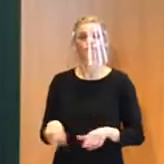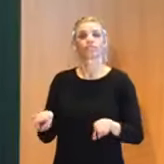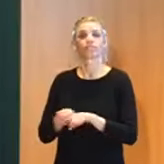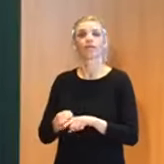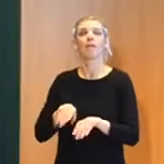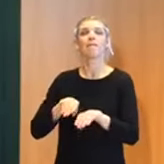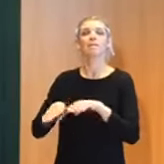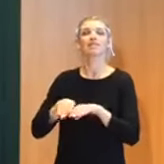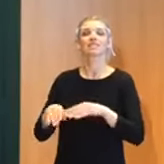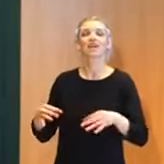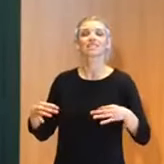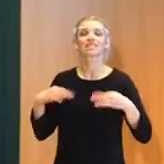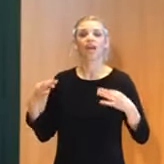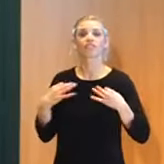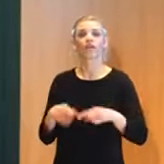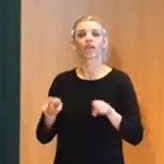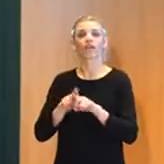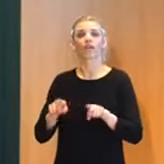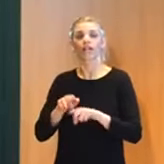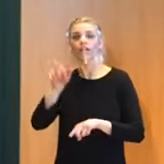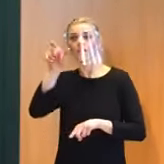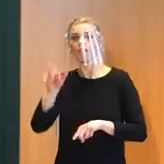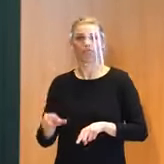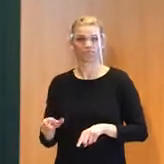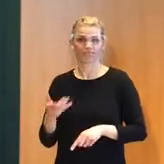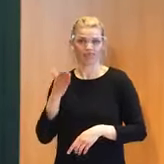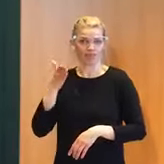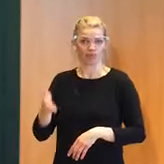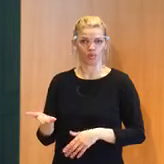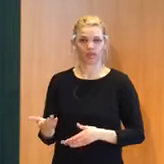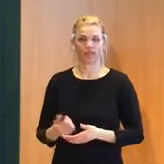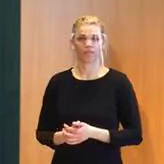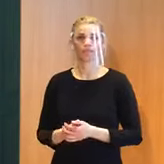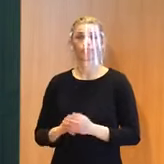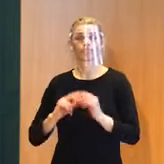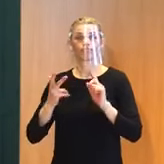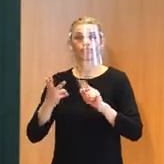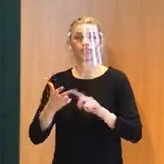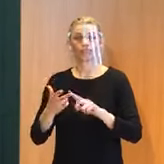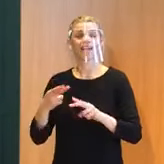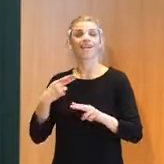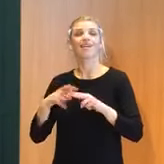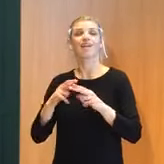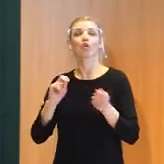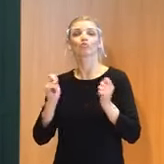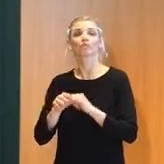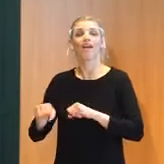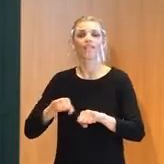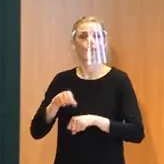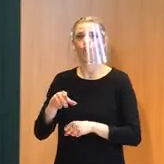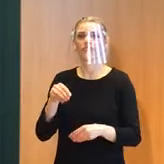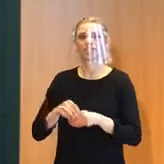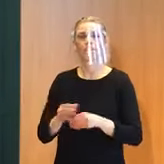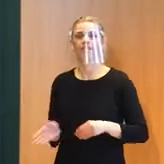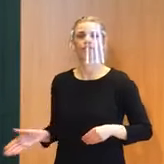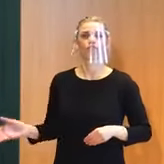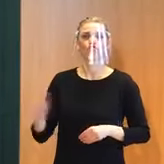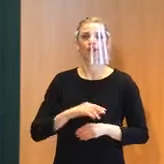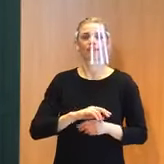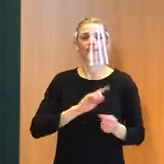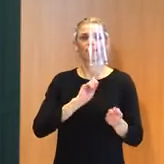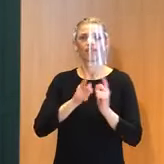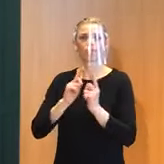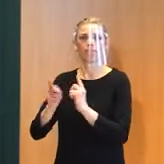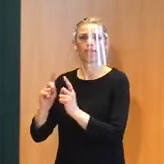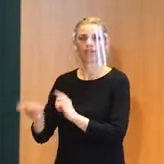pozícii ministra zdravotníctva neuvidí tú istú tvár. A dotretice rekonštrukcia vlády neznamená, že vymeníme všetkých. Čiže my